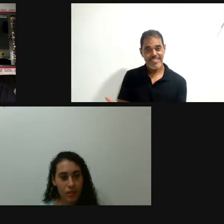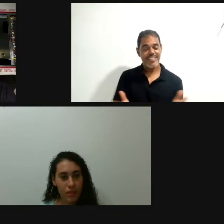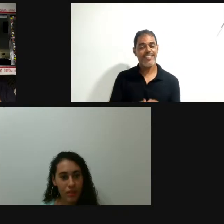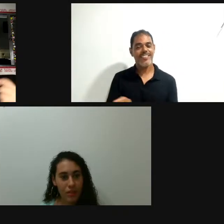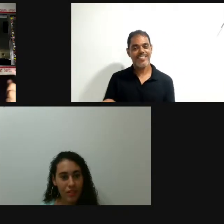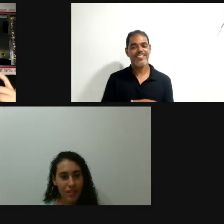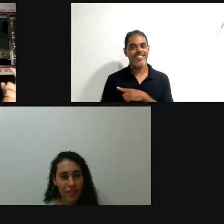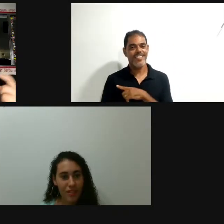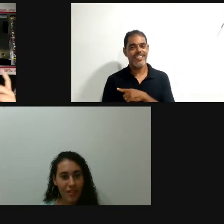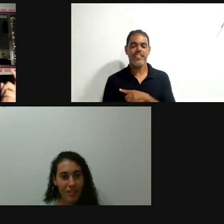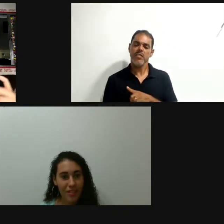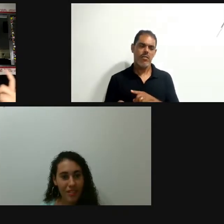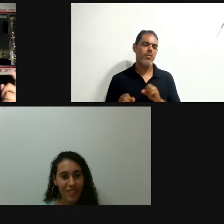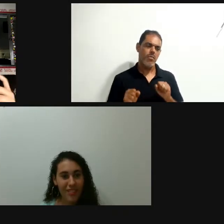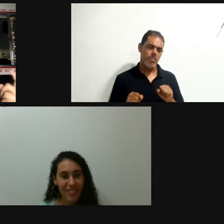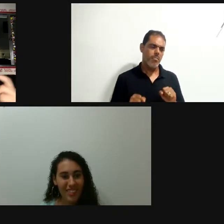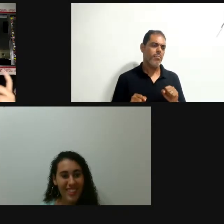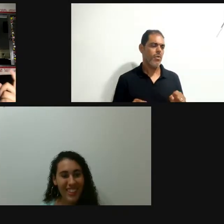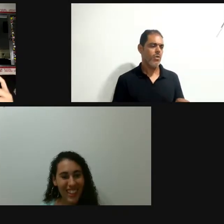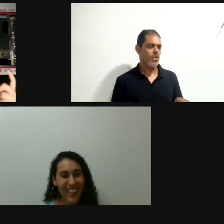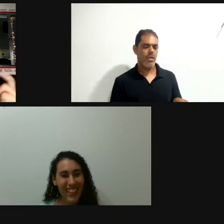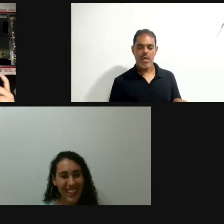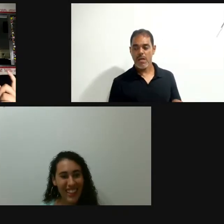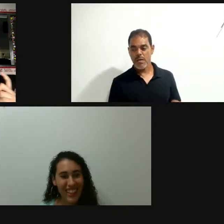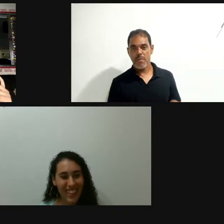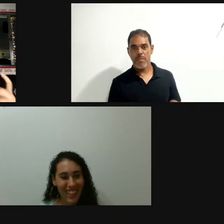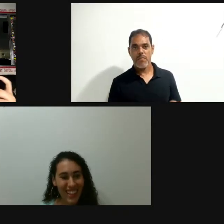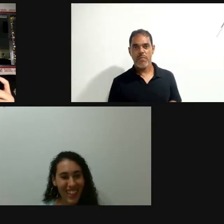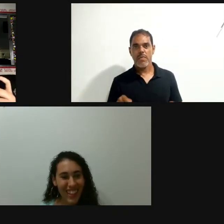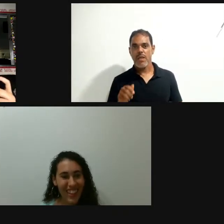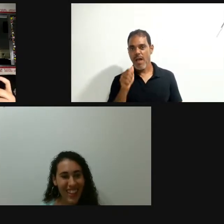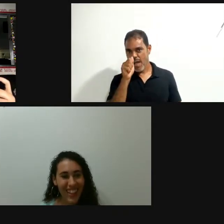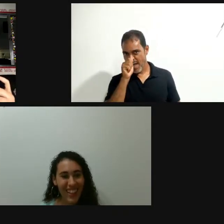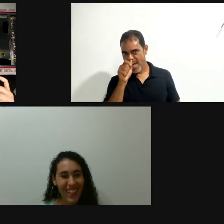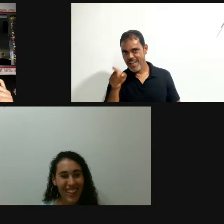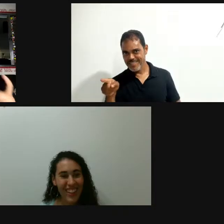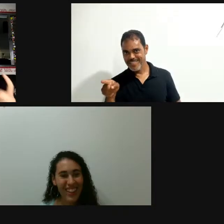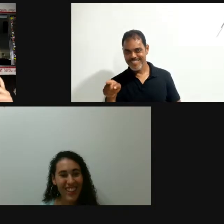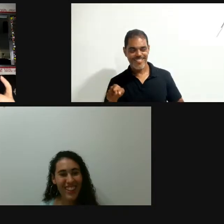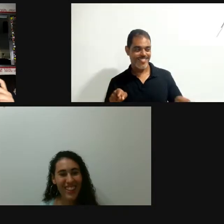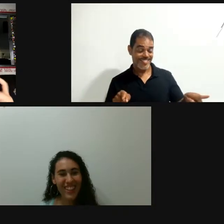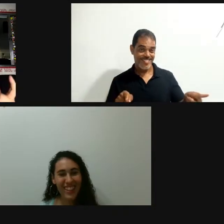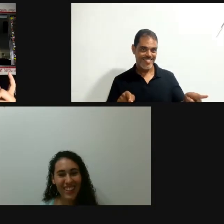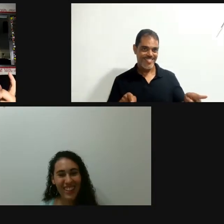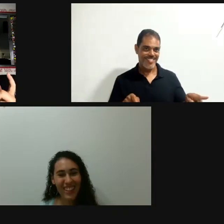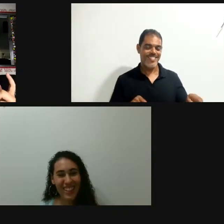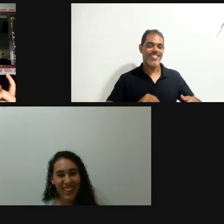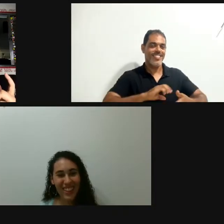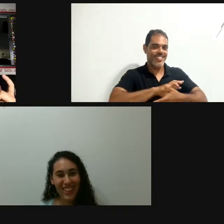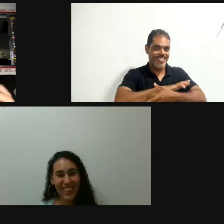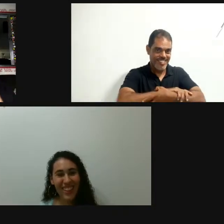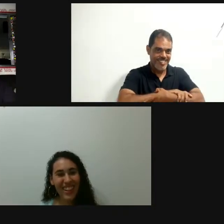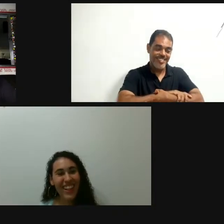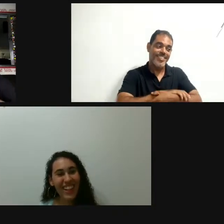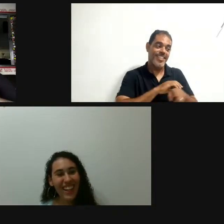uma parceria comigo aqui, ó, eu que preciso de ajuda nessa parte também. Eu tô elaborando minhas histórias aqui